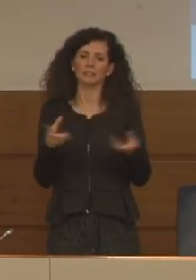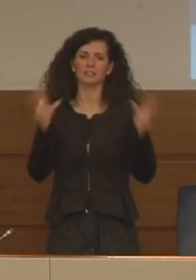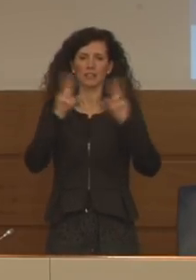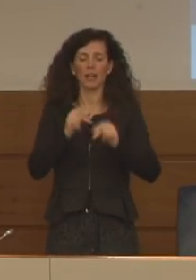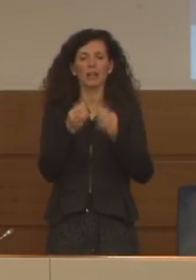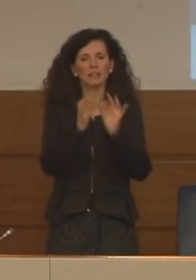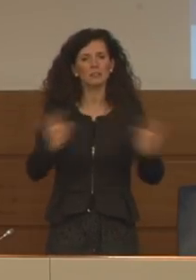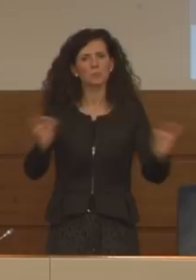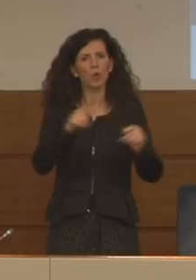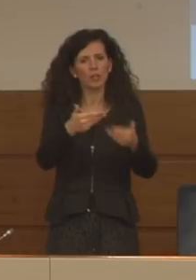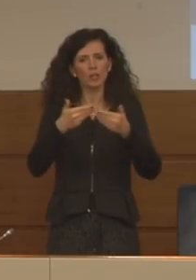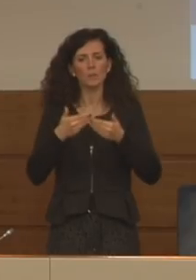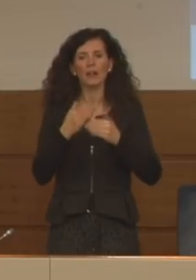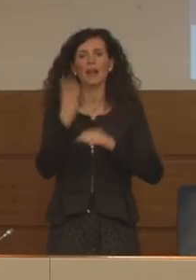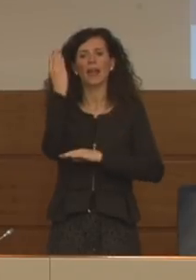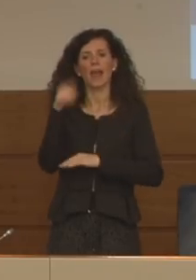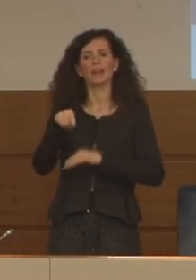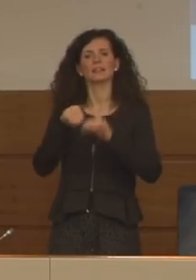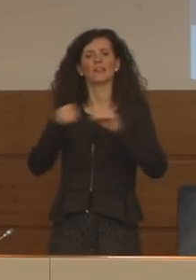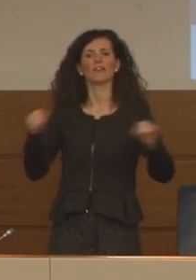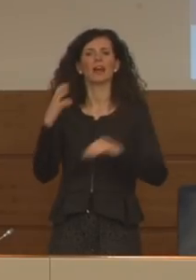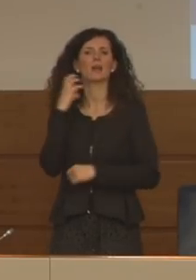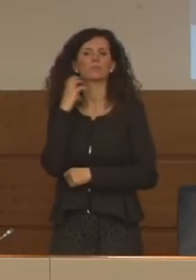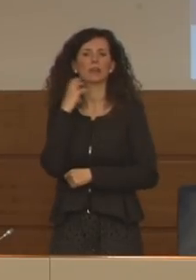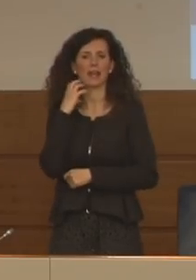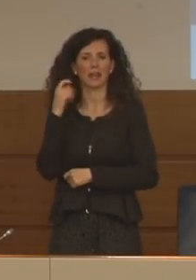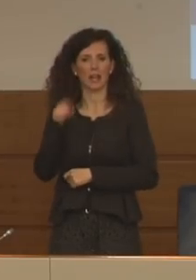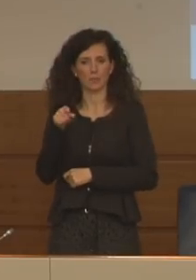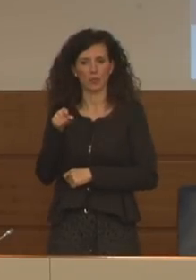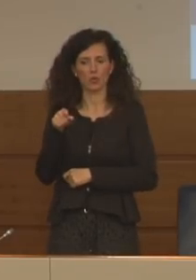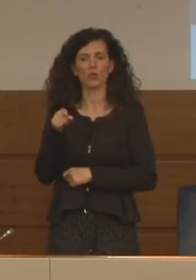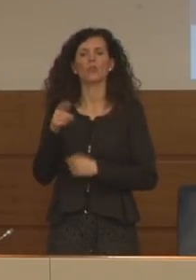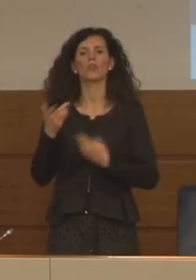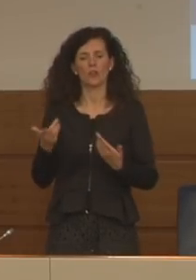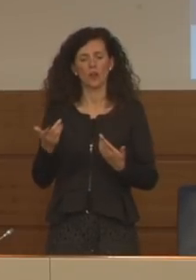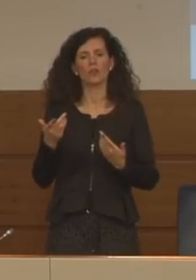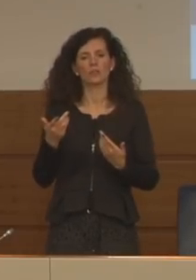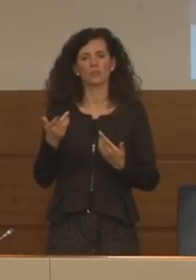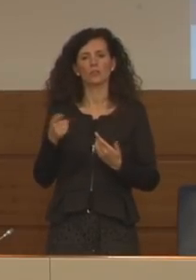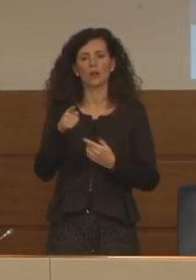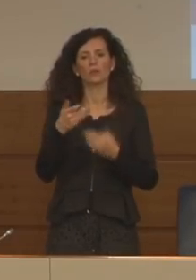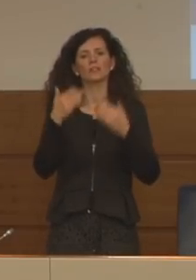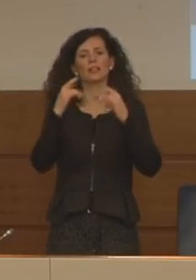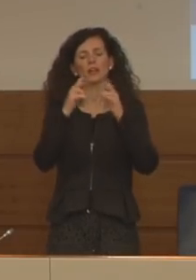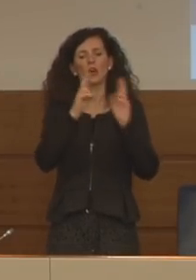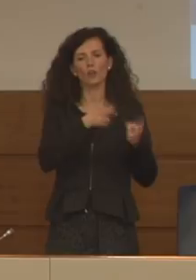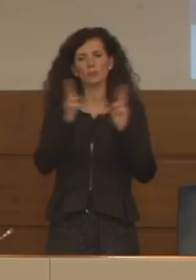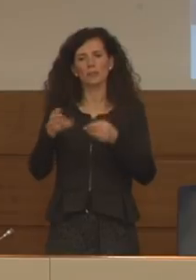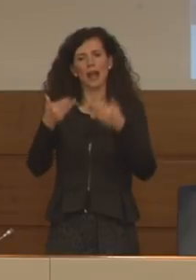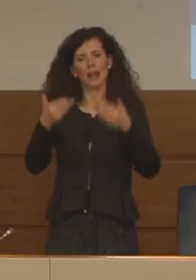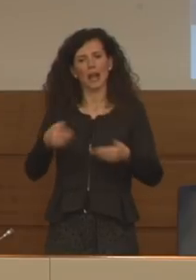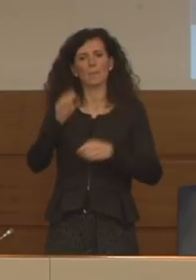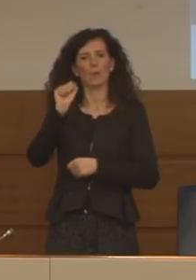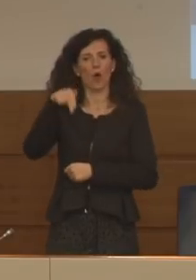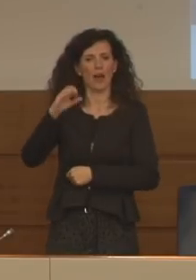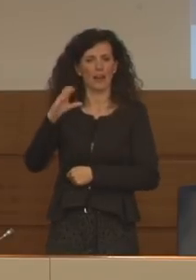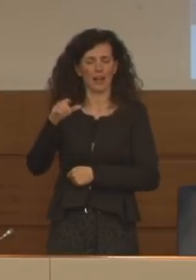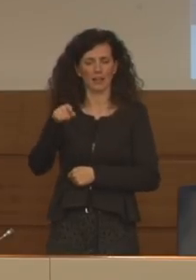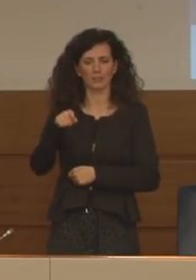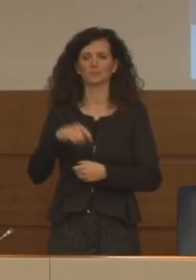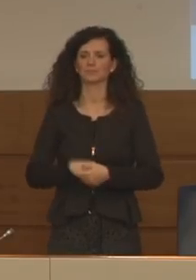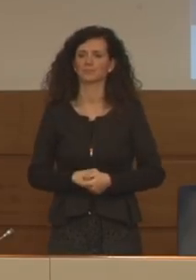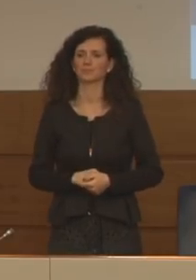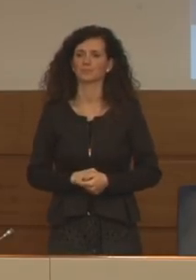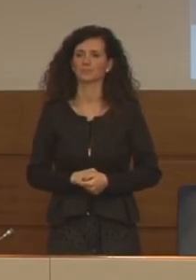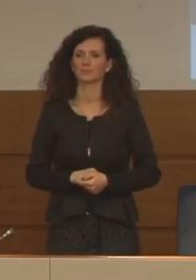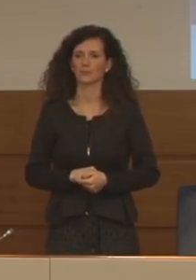disponibilità presso l'ente fiera di bergamo quindi ricordiamo anche all'ospedale da campo dell'ana per quanto